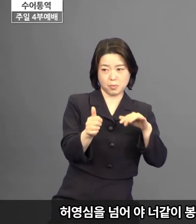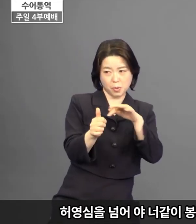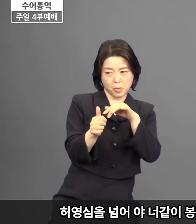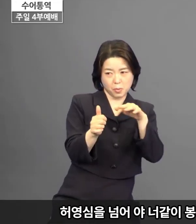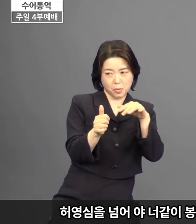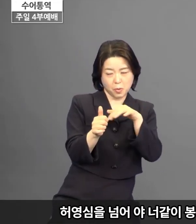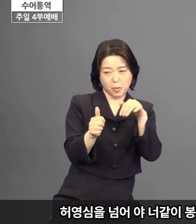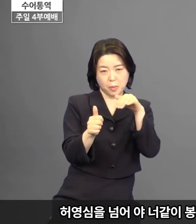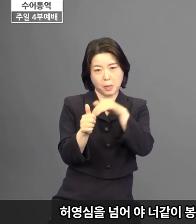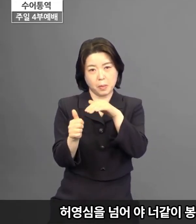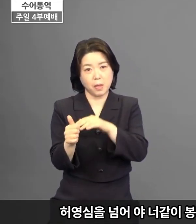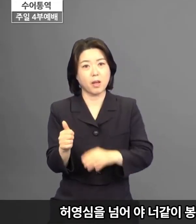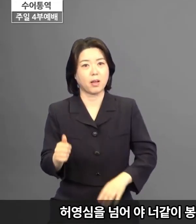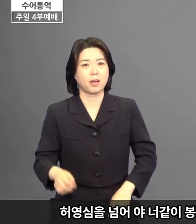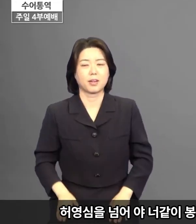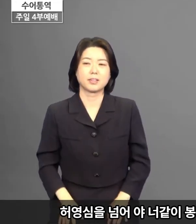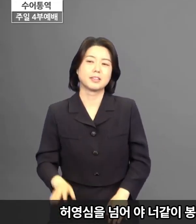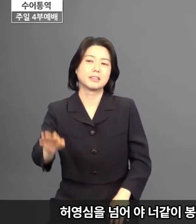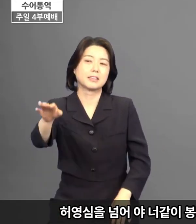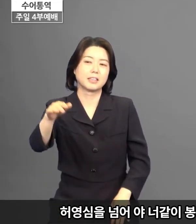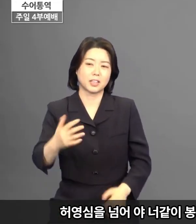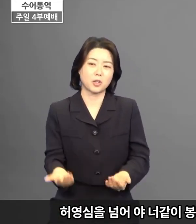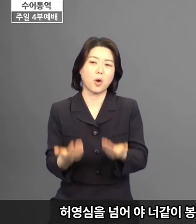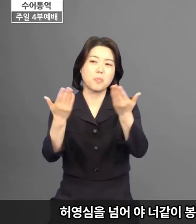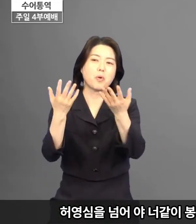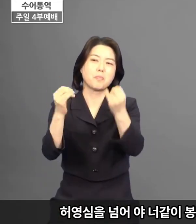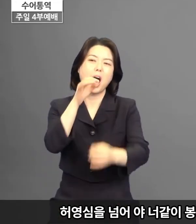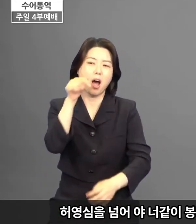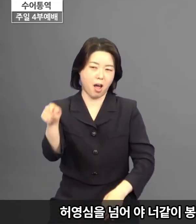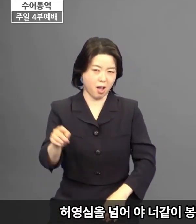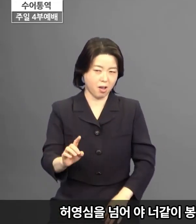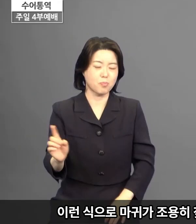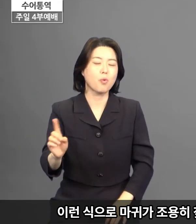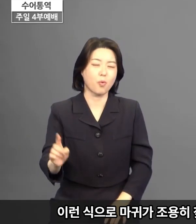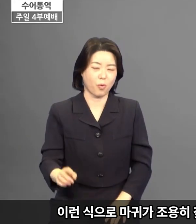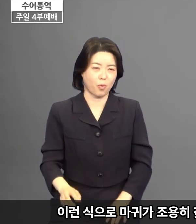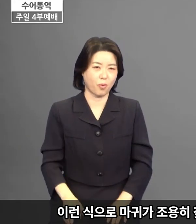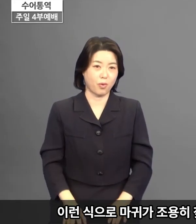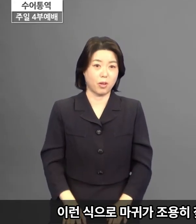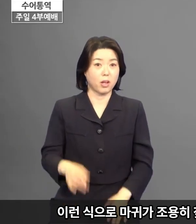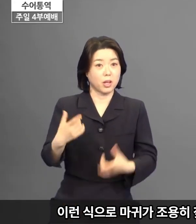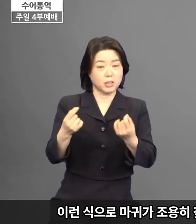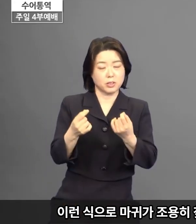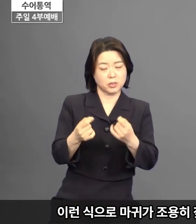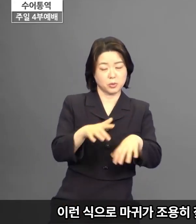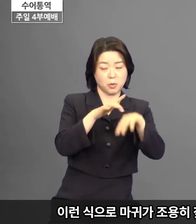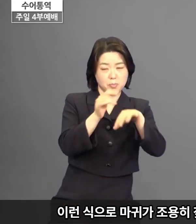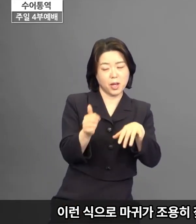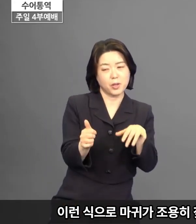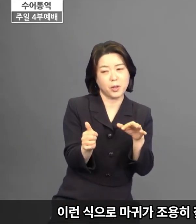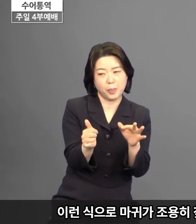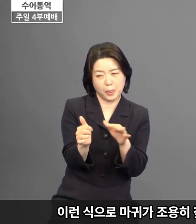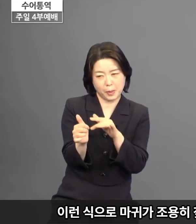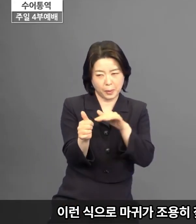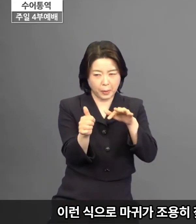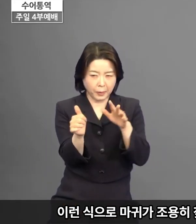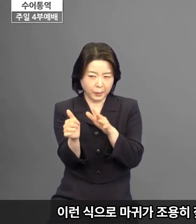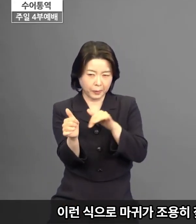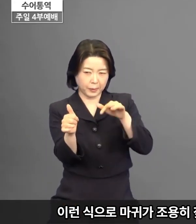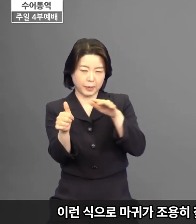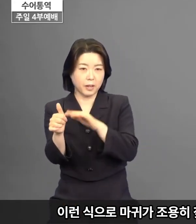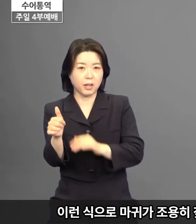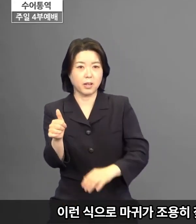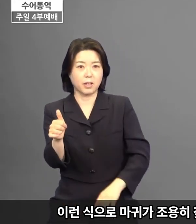허영심을 불어넣음으로써 야, 너같이 봉사를 많이 한 사람이 어디 있겠어? 이런 식으로 마귀가 조용히